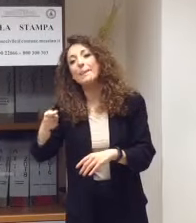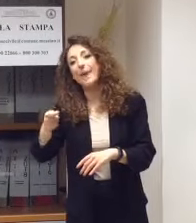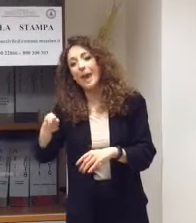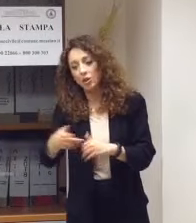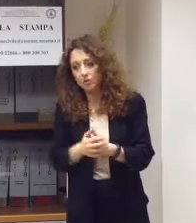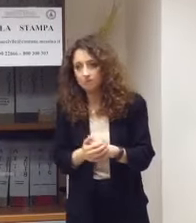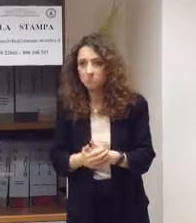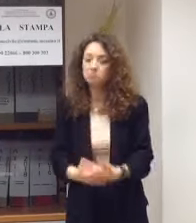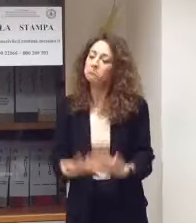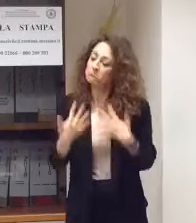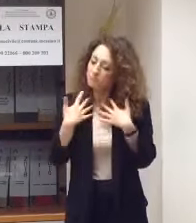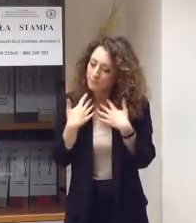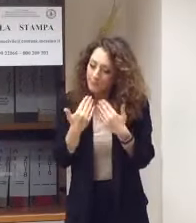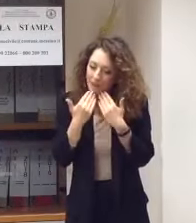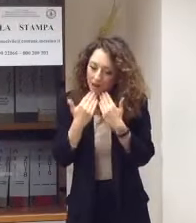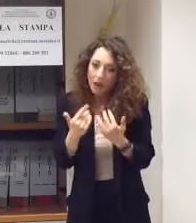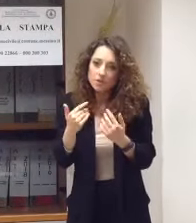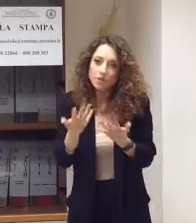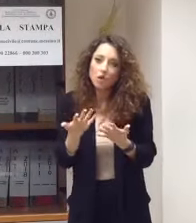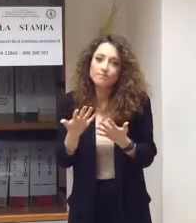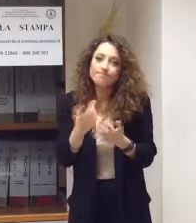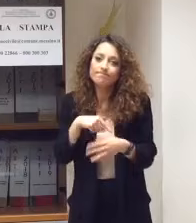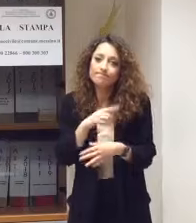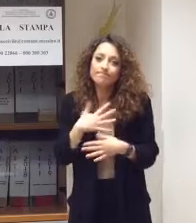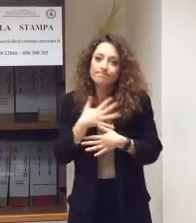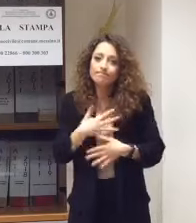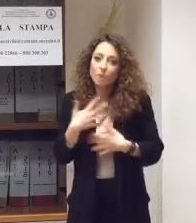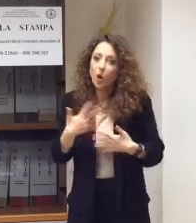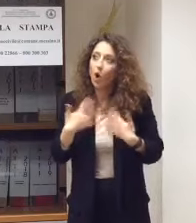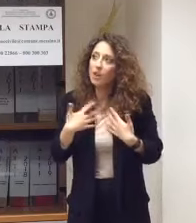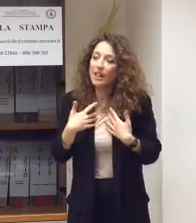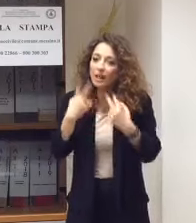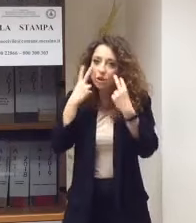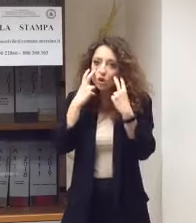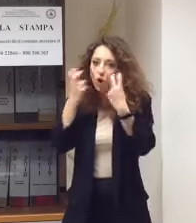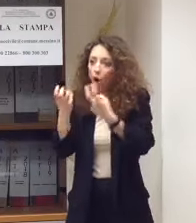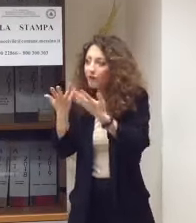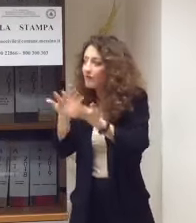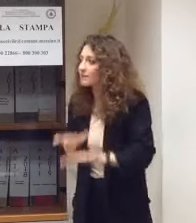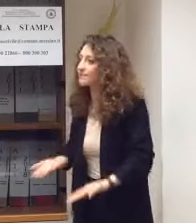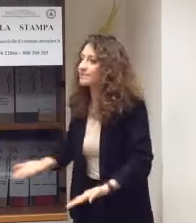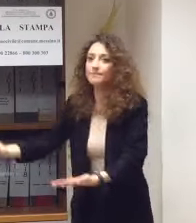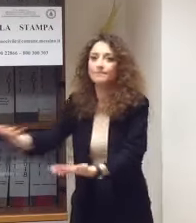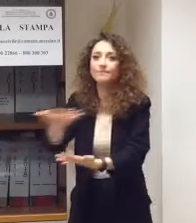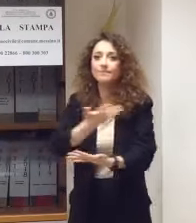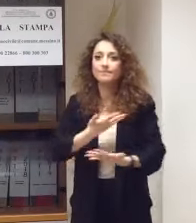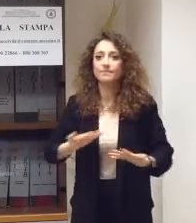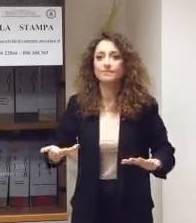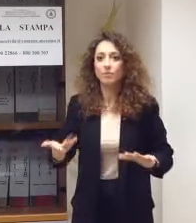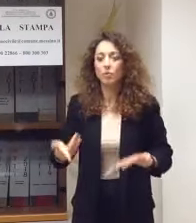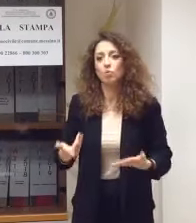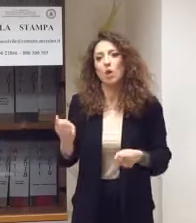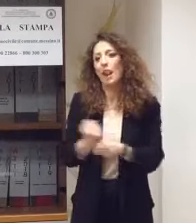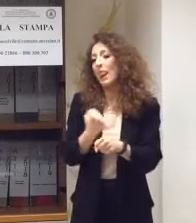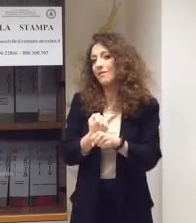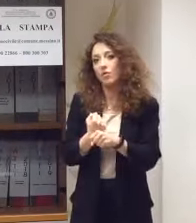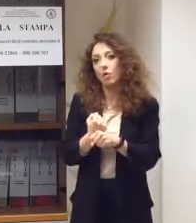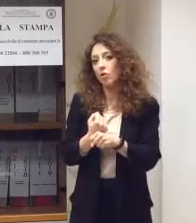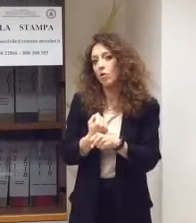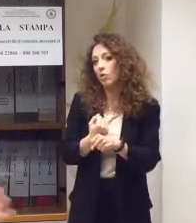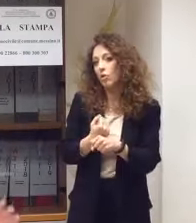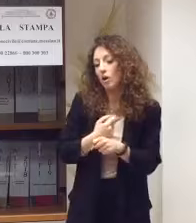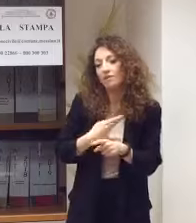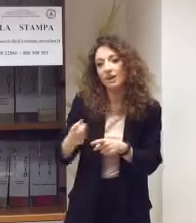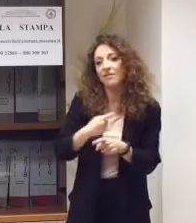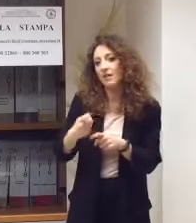Noi apprezziamo molto che in questo momento venite a trovare il luogo dove si lavora H24, nelle